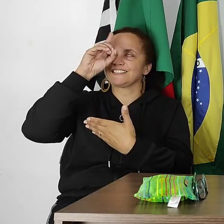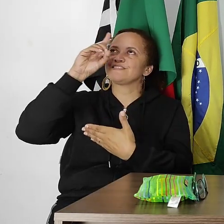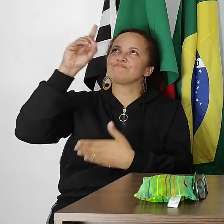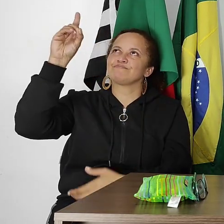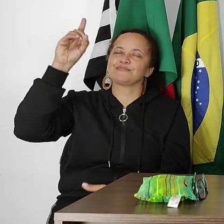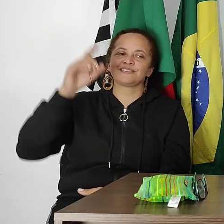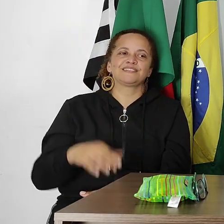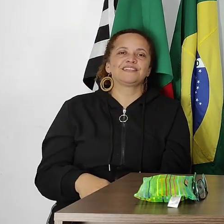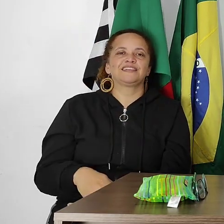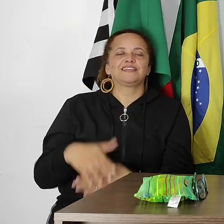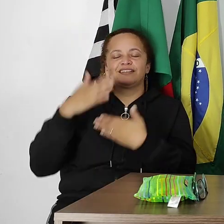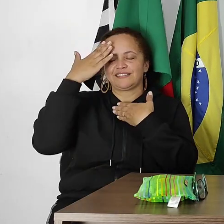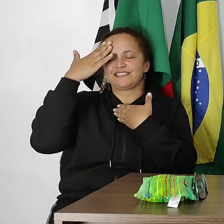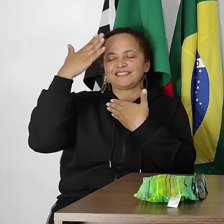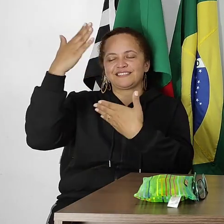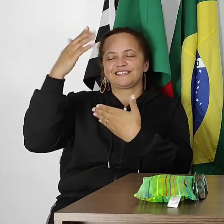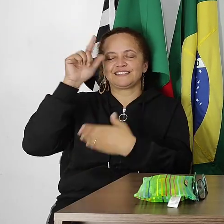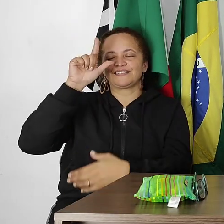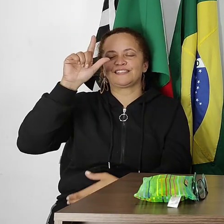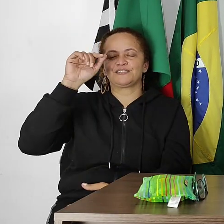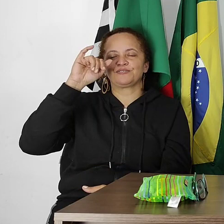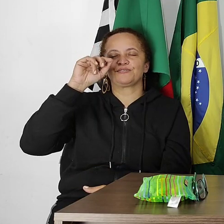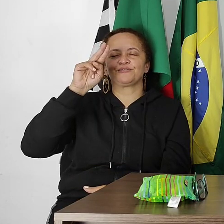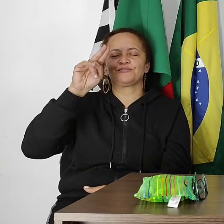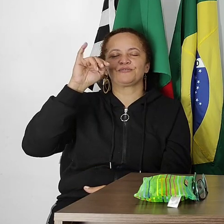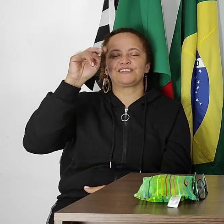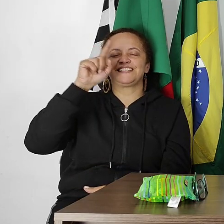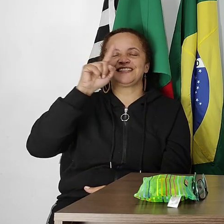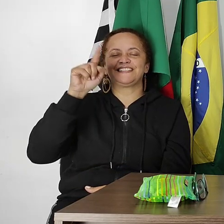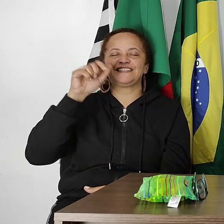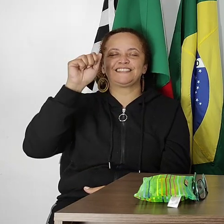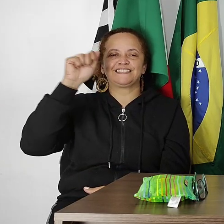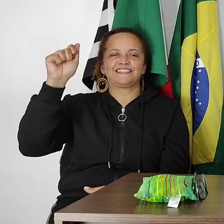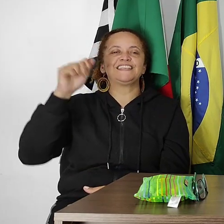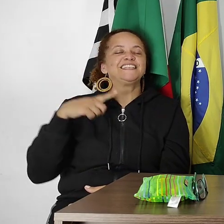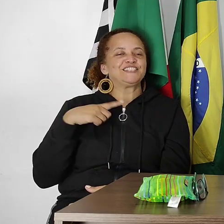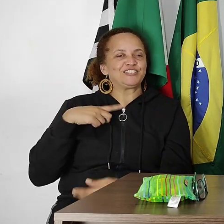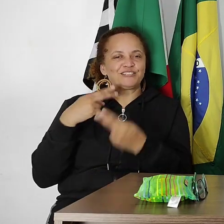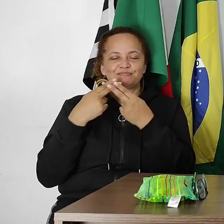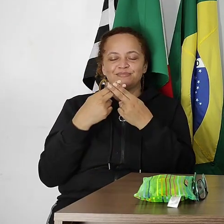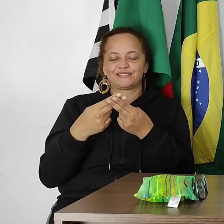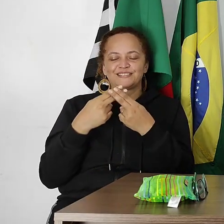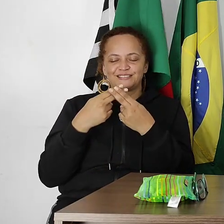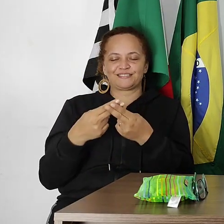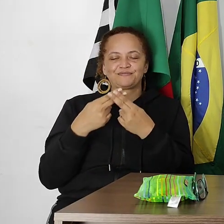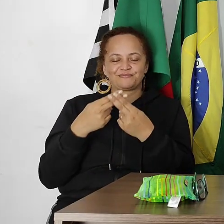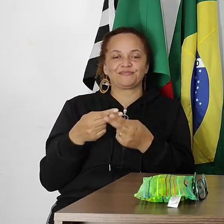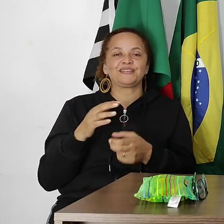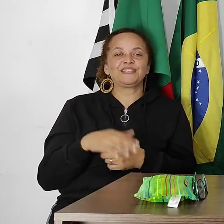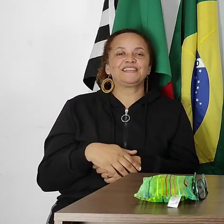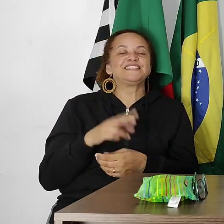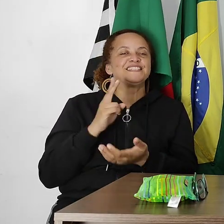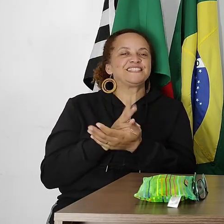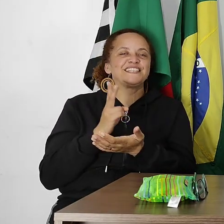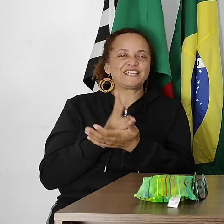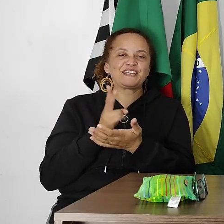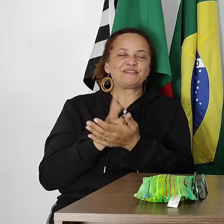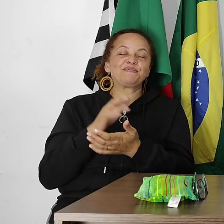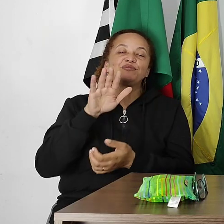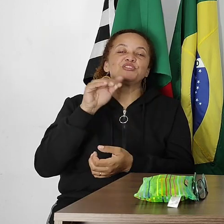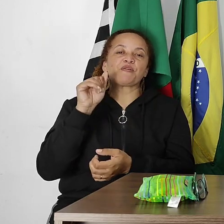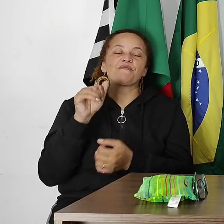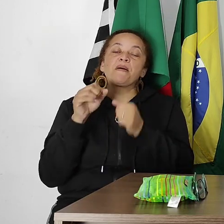agradecer primeiramente a irmã Luísa, com a paciência que ela teve. Ela me chamava de bênção. Bênção, porque